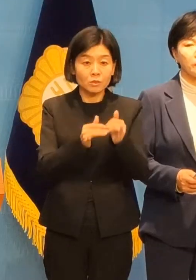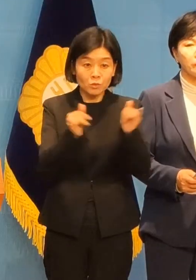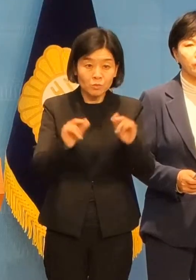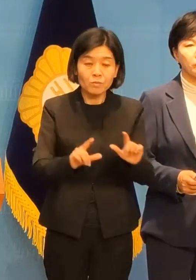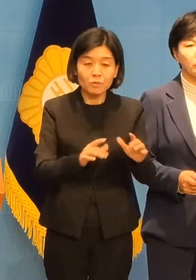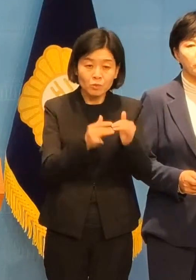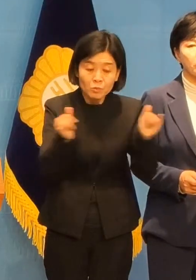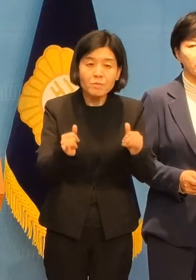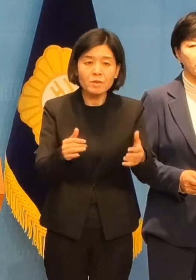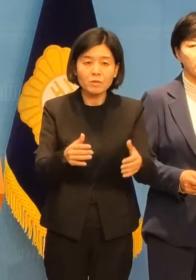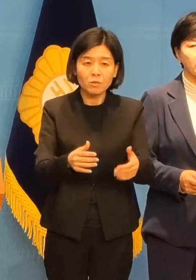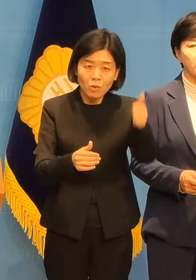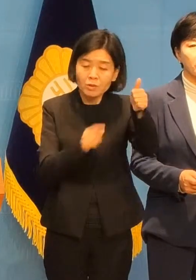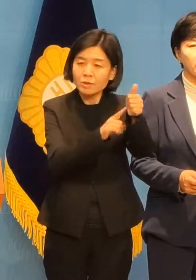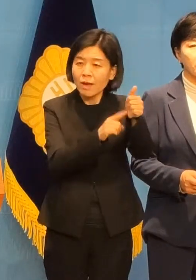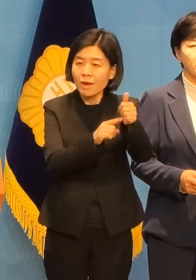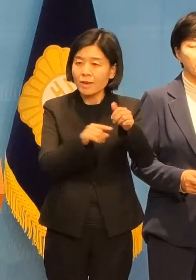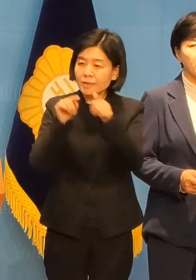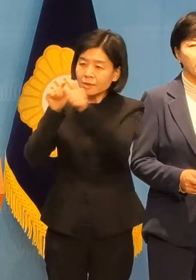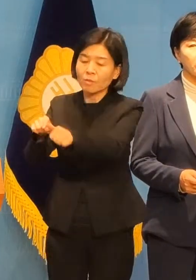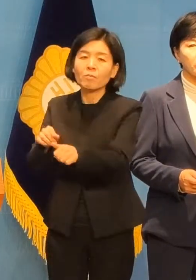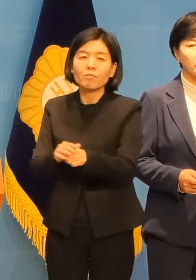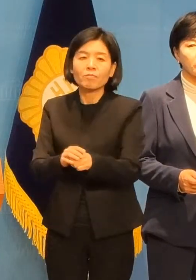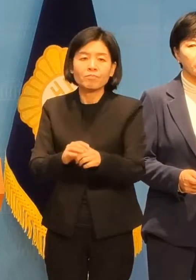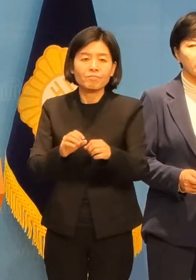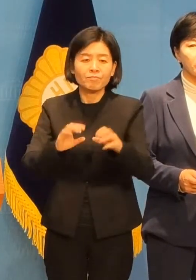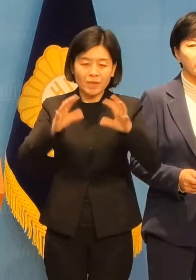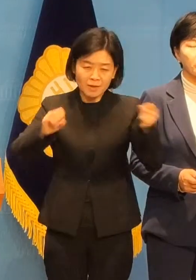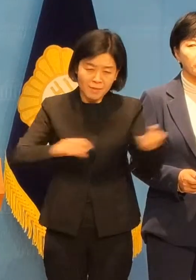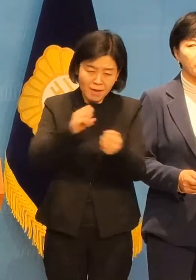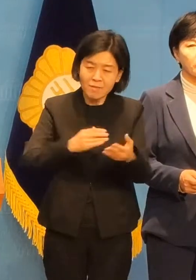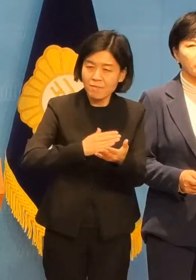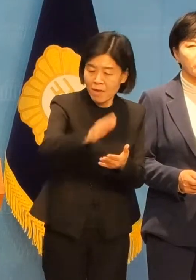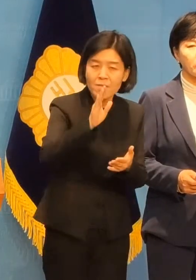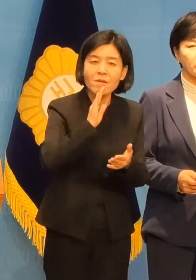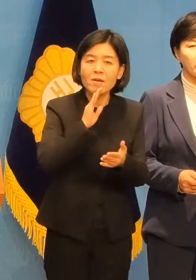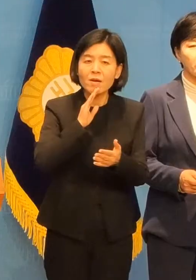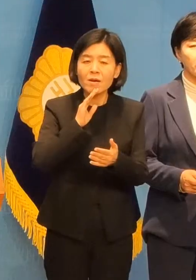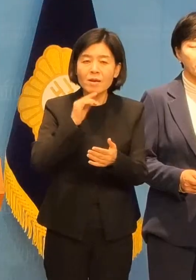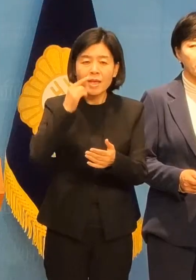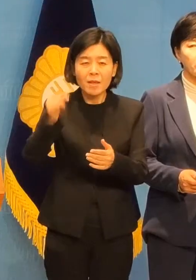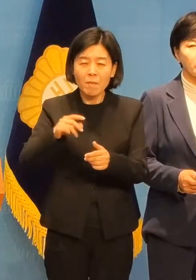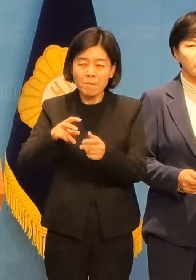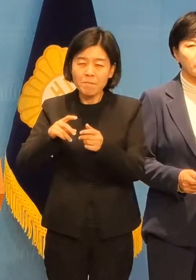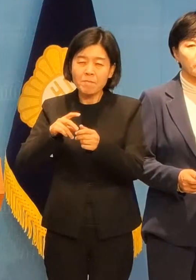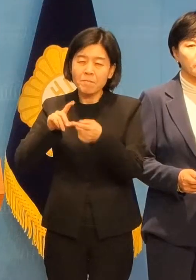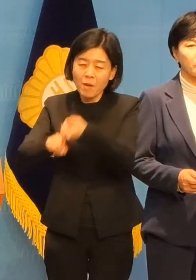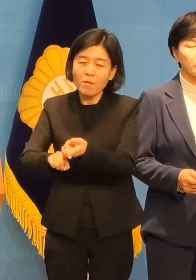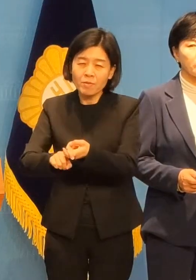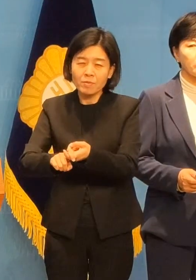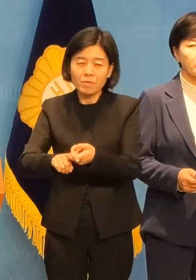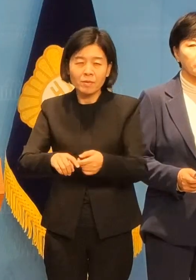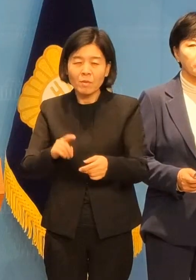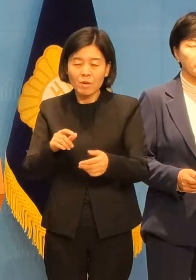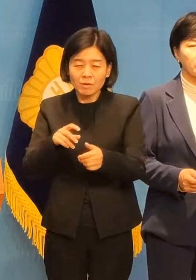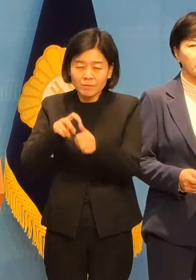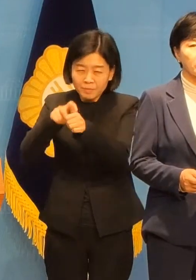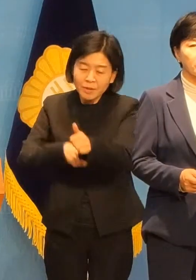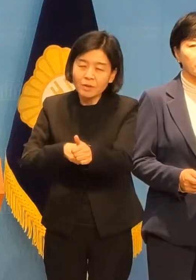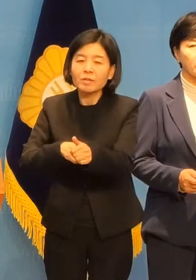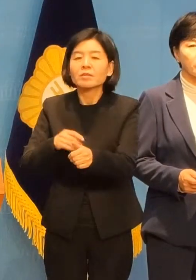제1의 시대적 과제입니다. 친일 독재, 군부 독재의 잔재를 말끔히 청산하지 못한 과오를